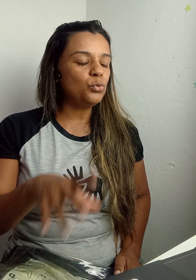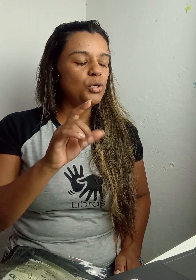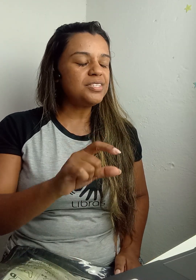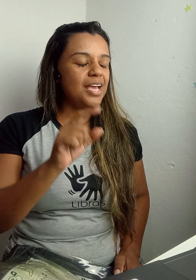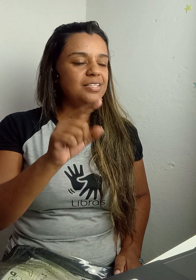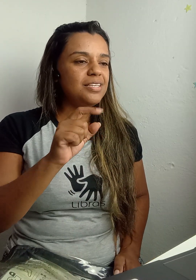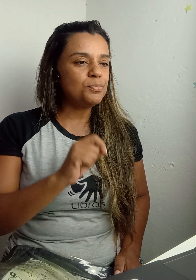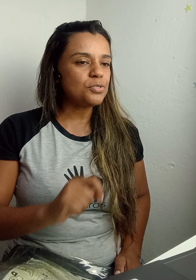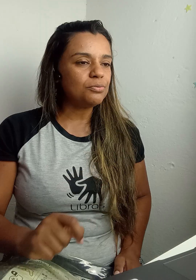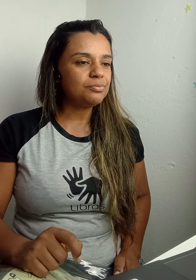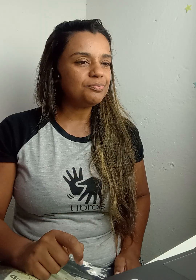2 L's e Y.